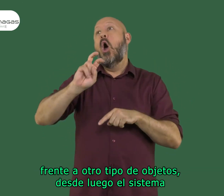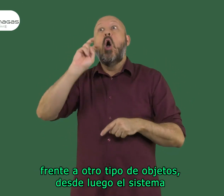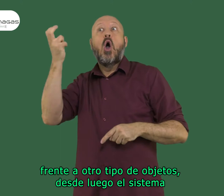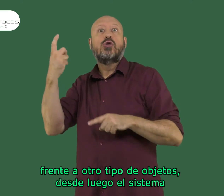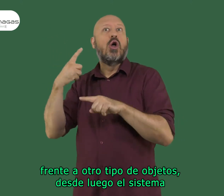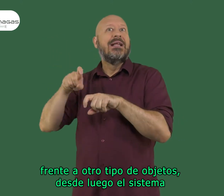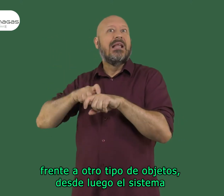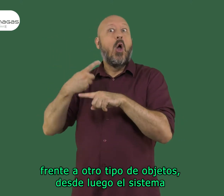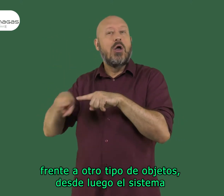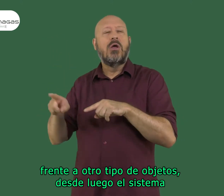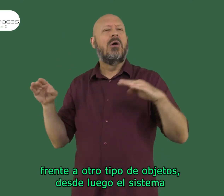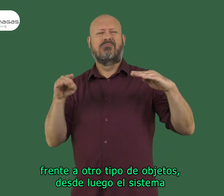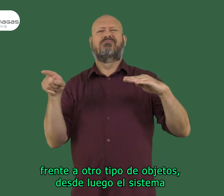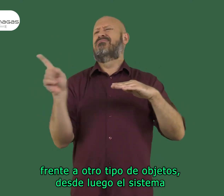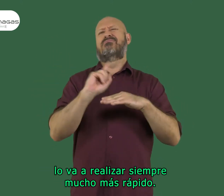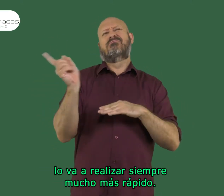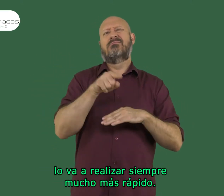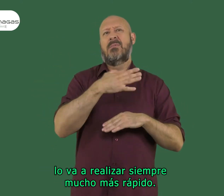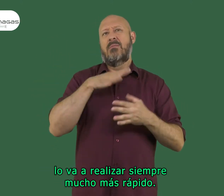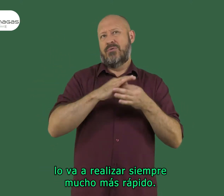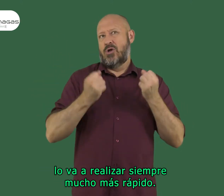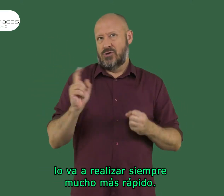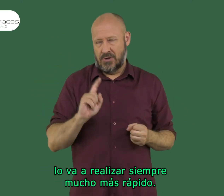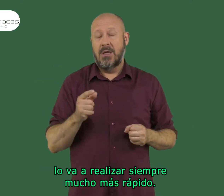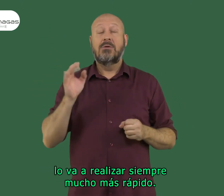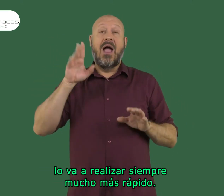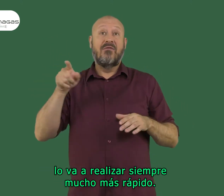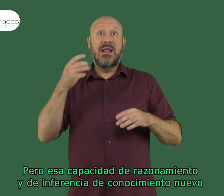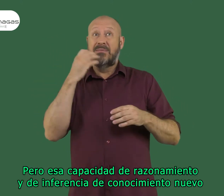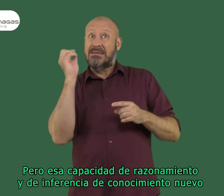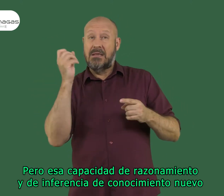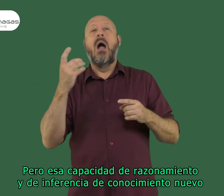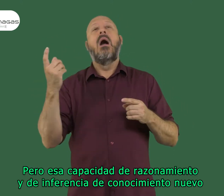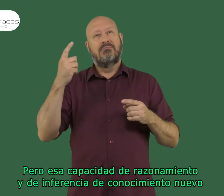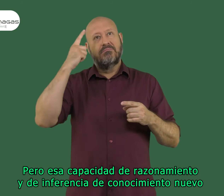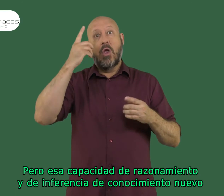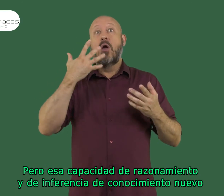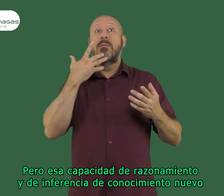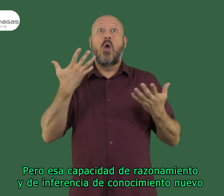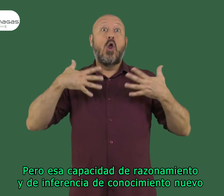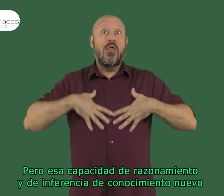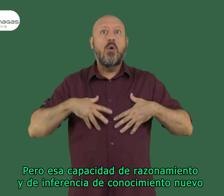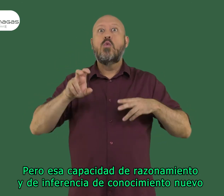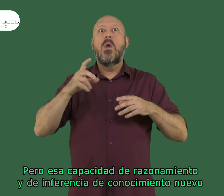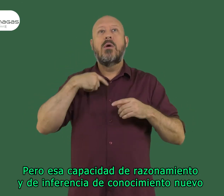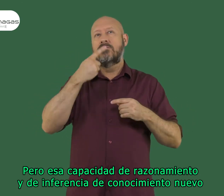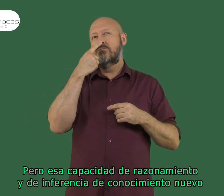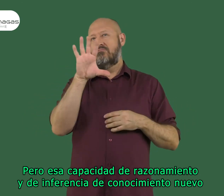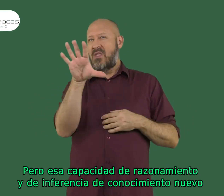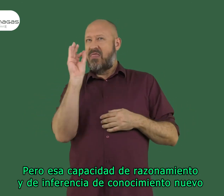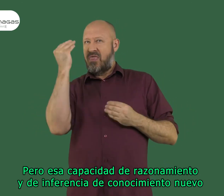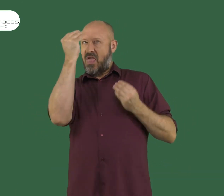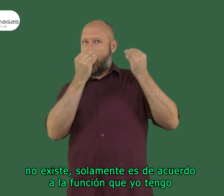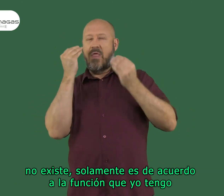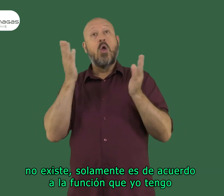otro tipo de objetos, desde luego el sistema lo va a realizar siempre mucho más rápido. Esa capacidad de razonamiento y de inferencia de